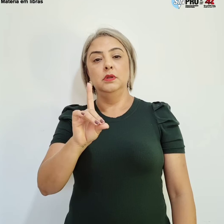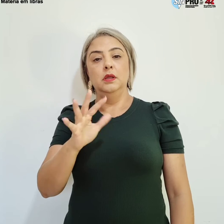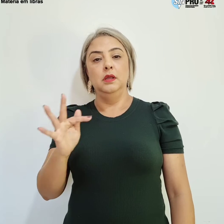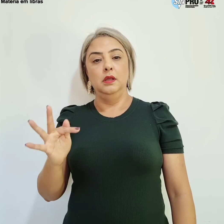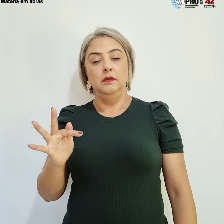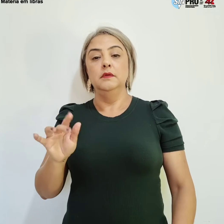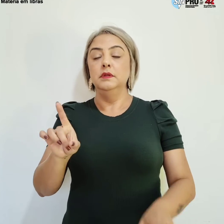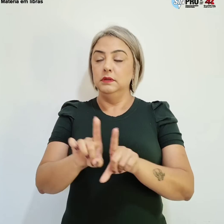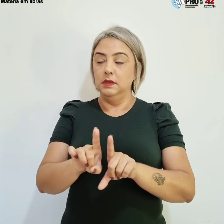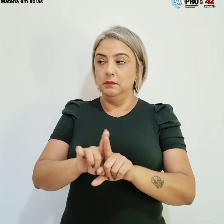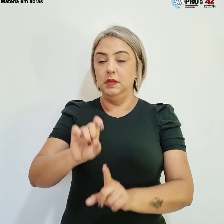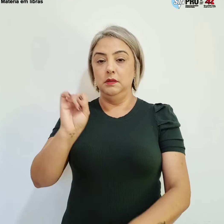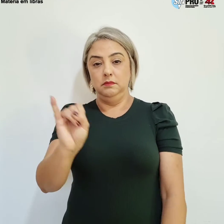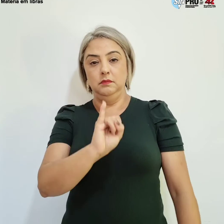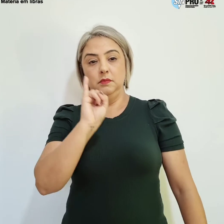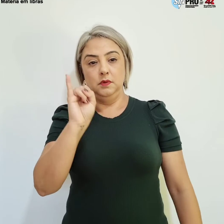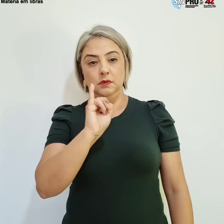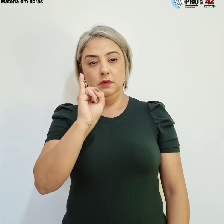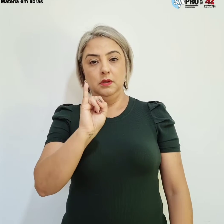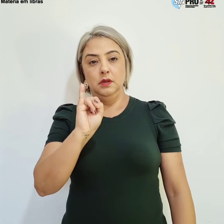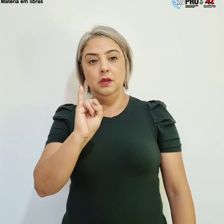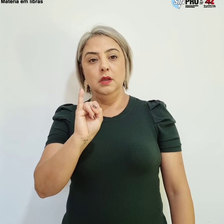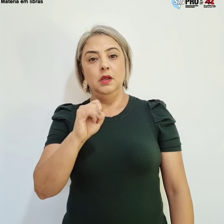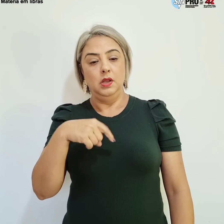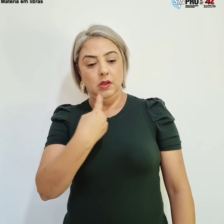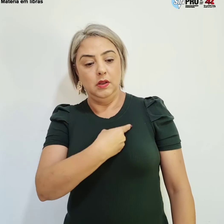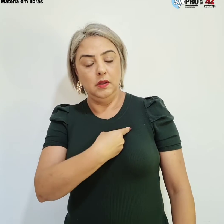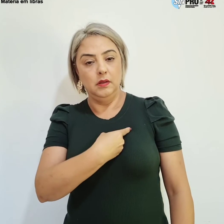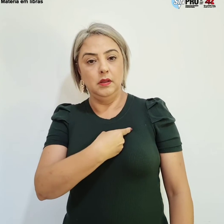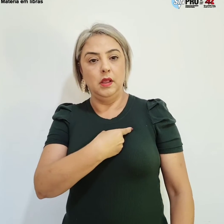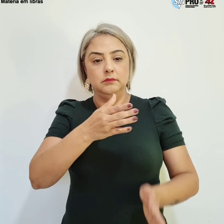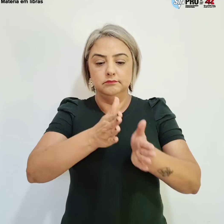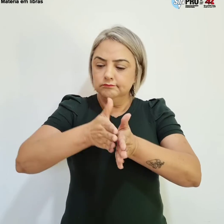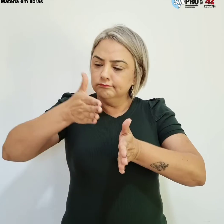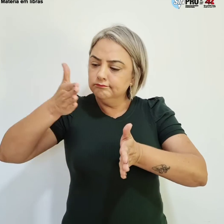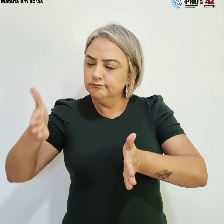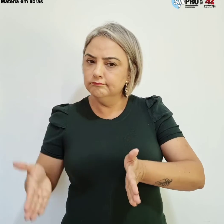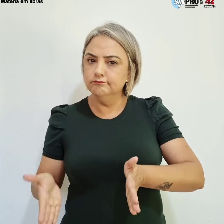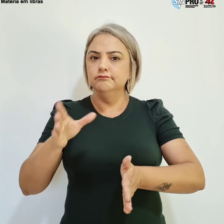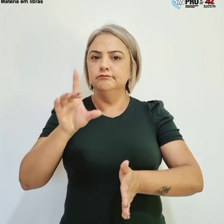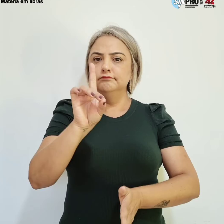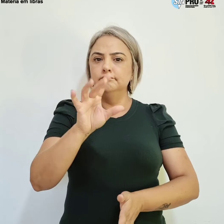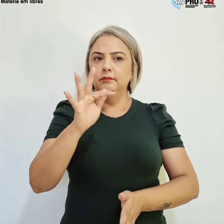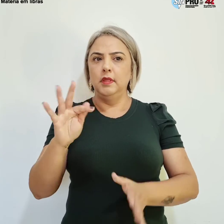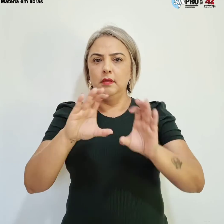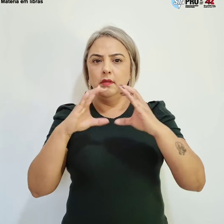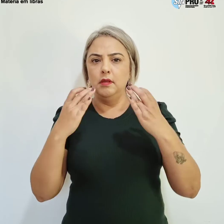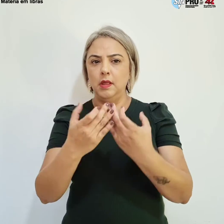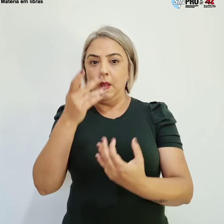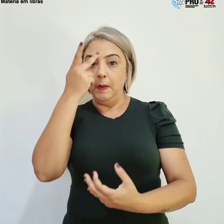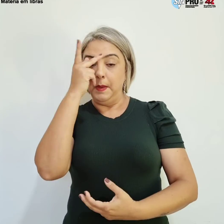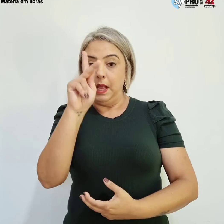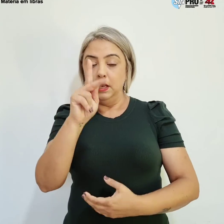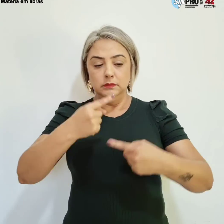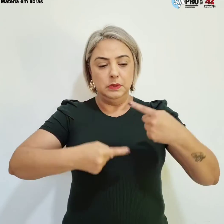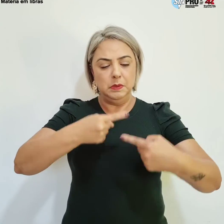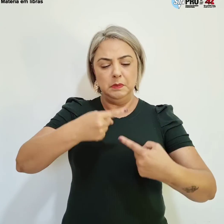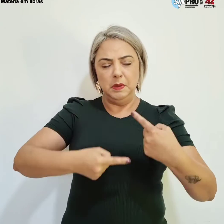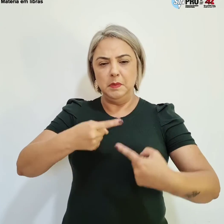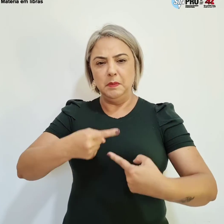Também é importante a gente fazer a etapa distrital da CONAP para que o mesmo debate seja feito com o